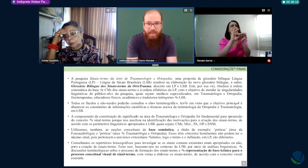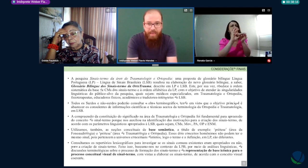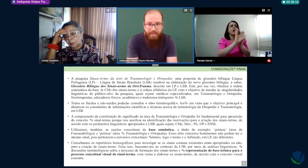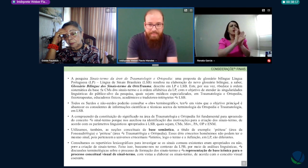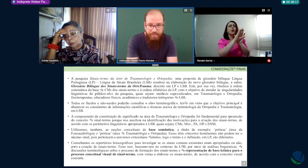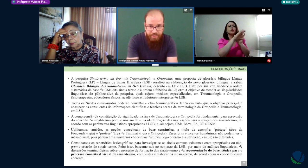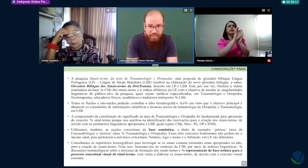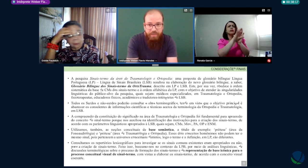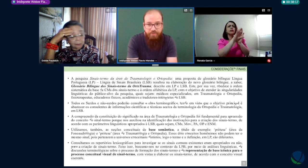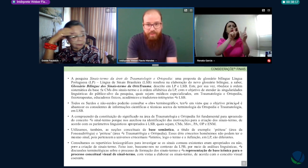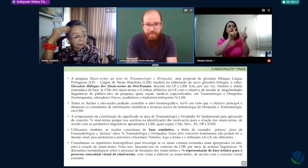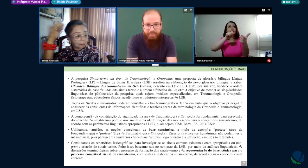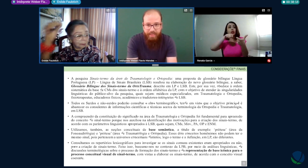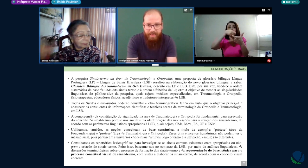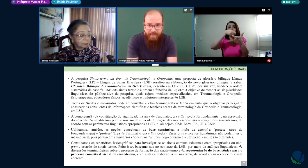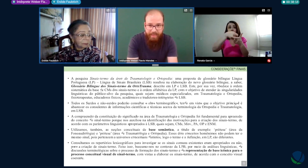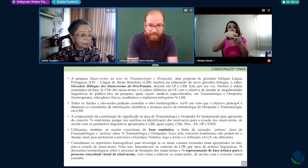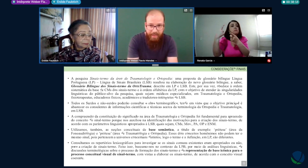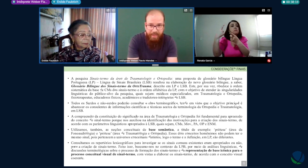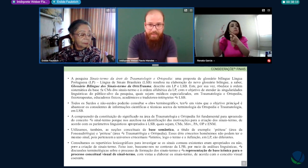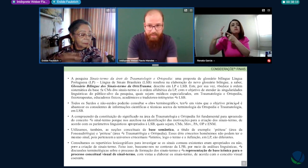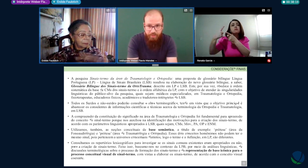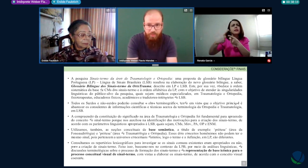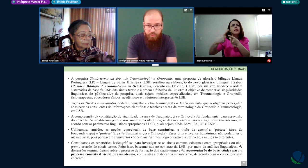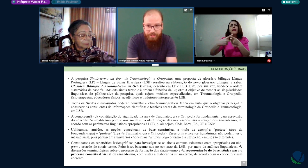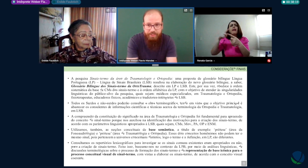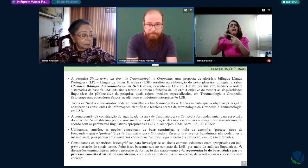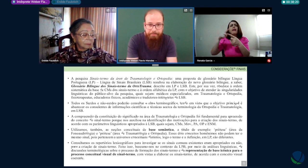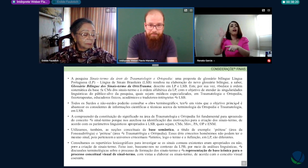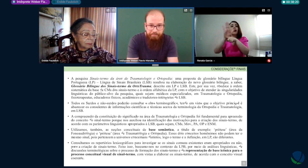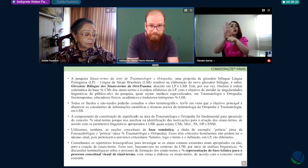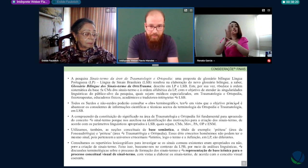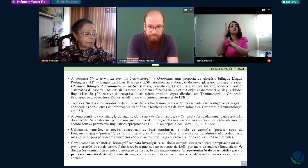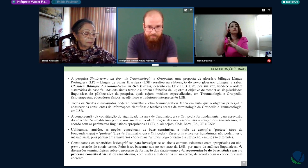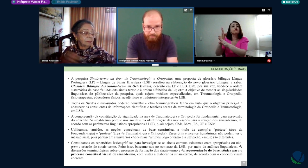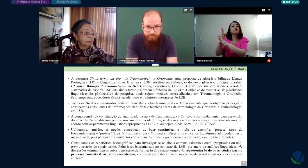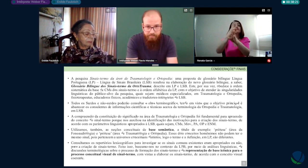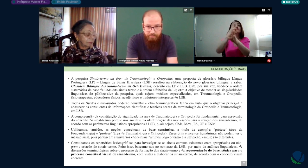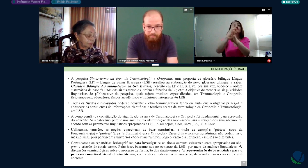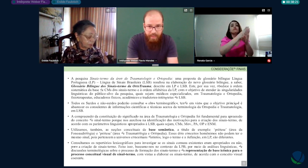pesquisa científica, técnica na área terminológica.